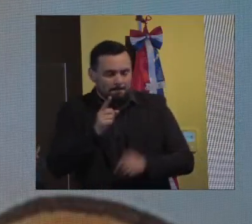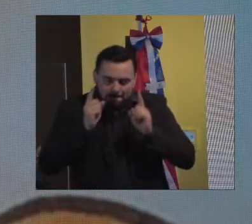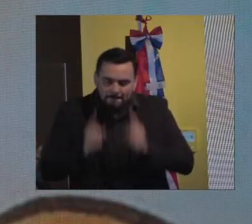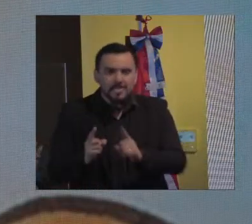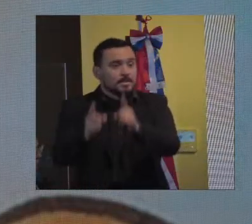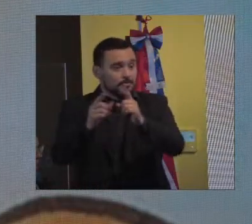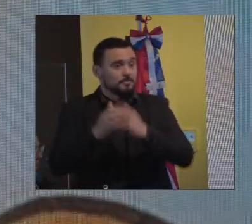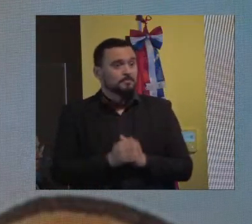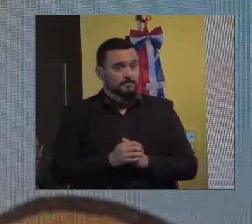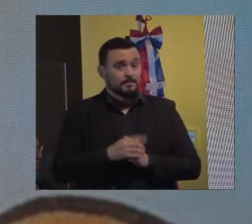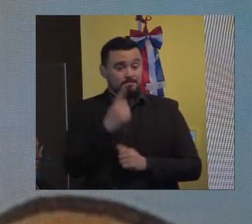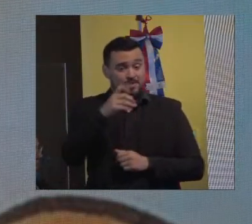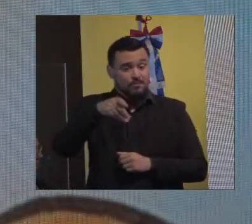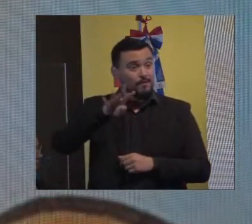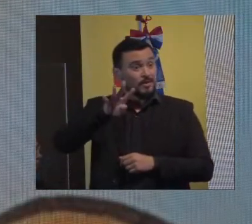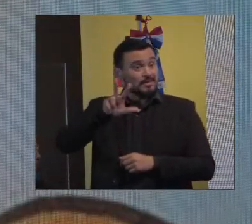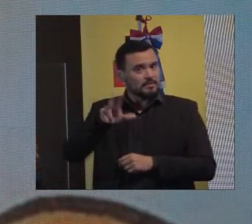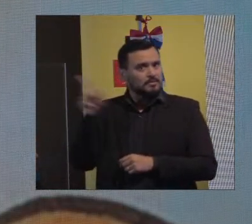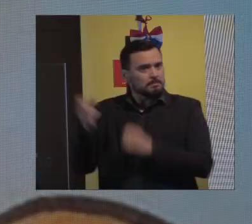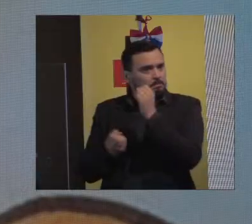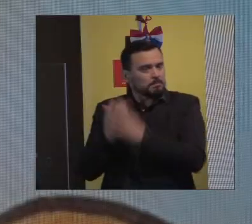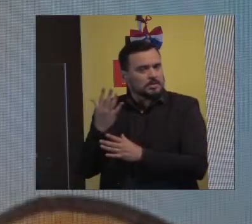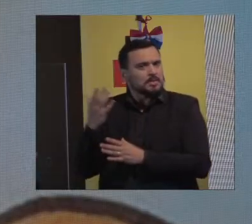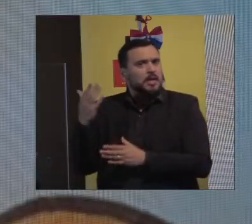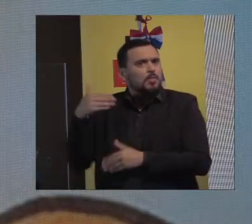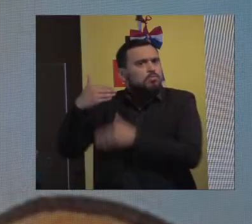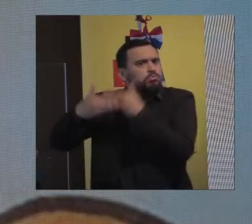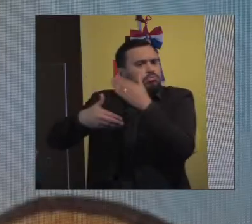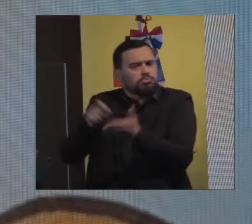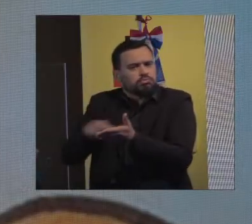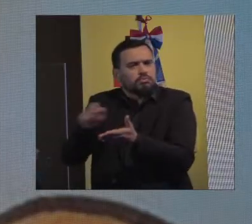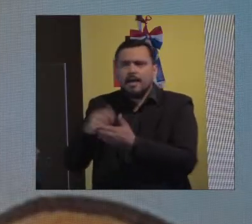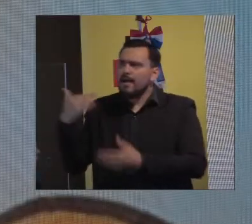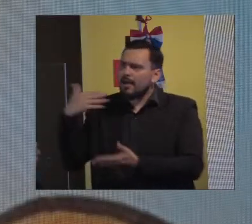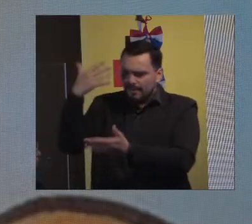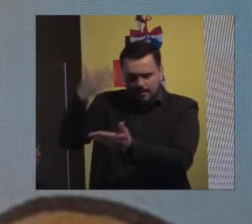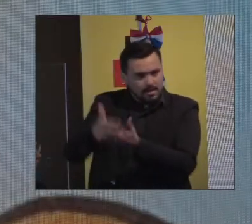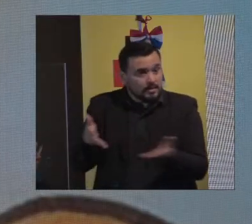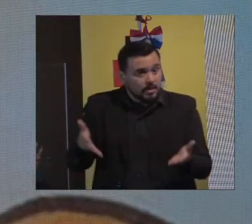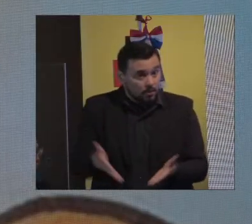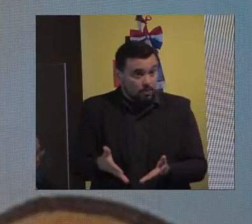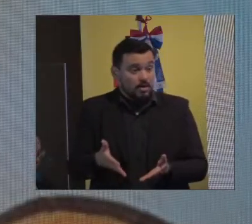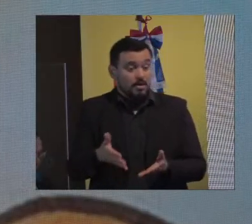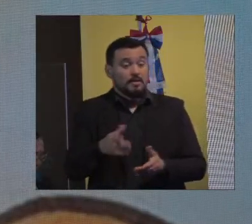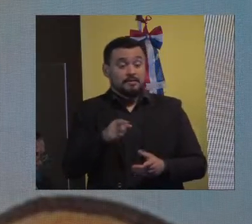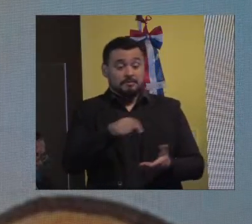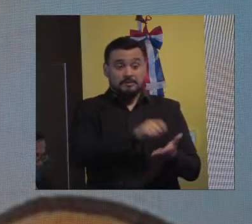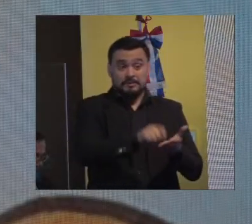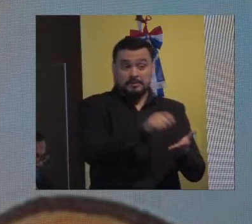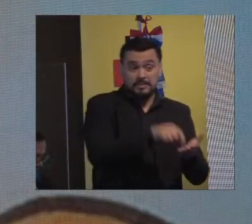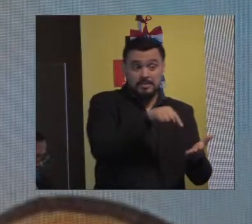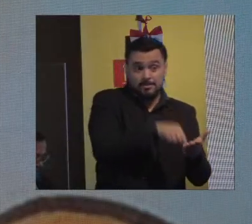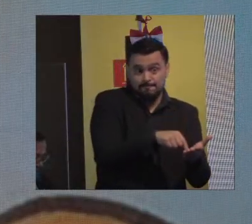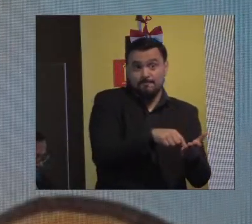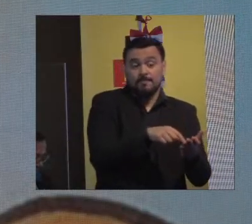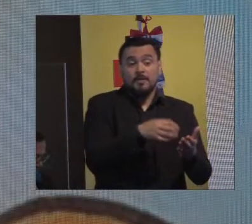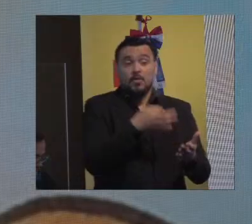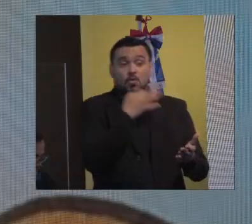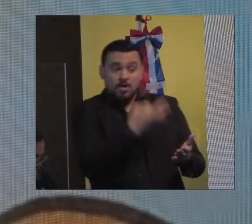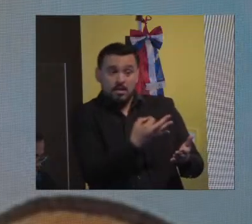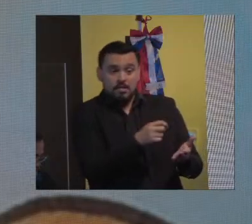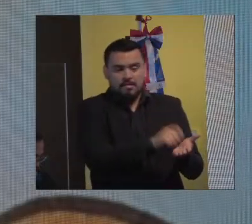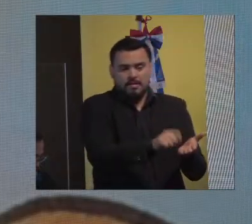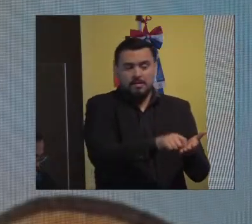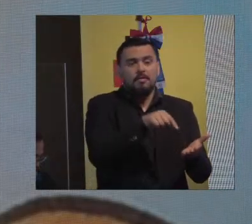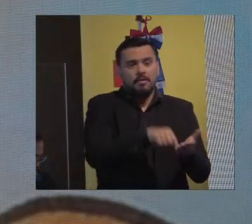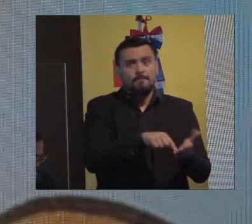ya largo el camino recorrido por esta obra que, entre las escritas en la lengua de Flaubert, es la más